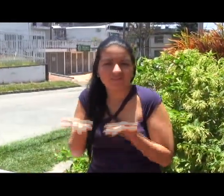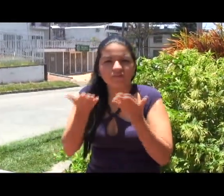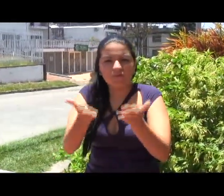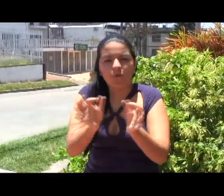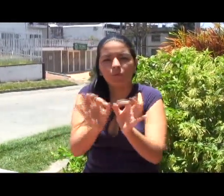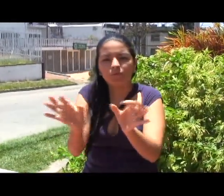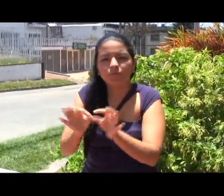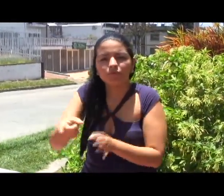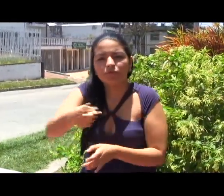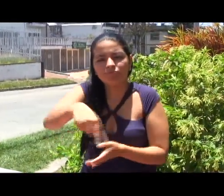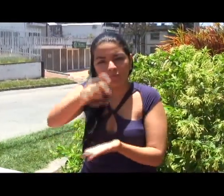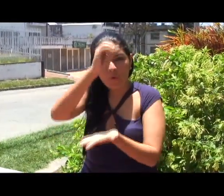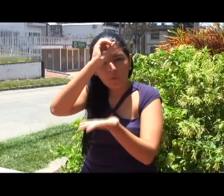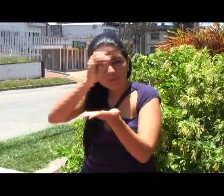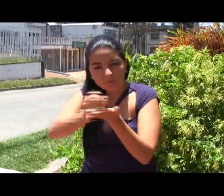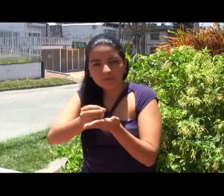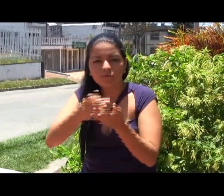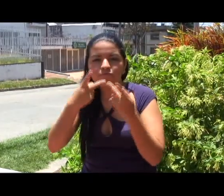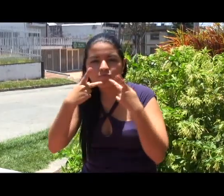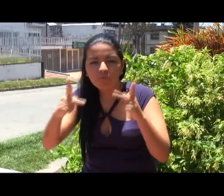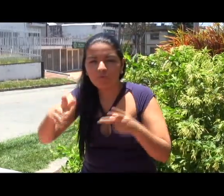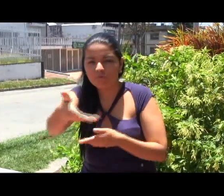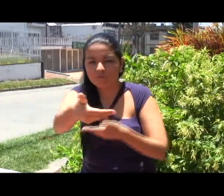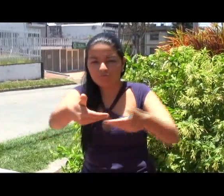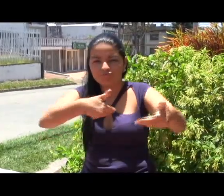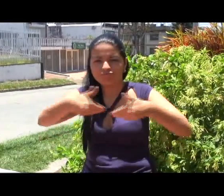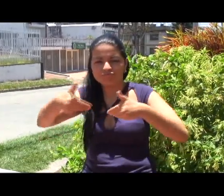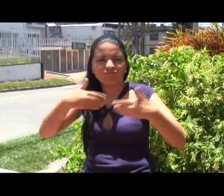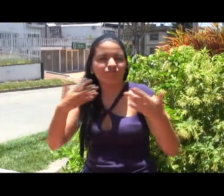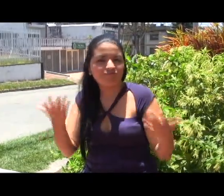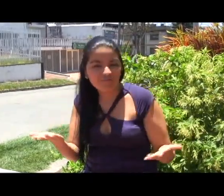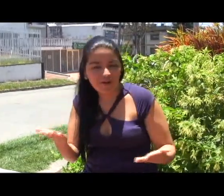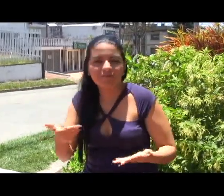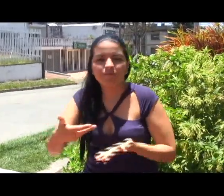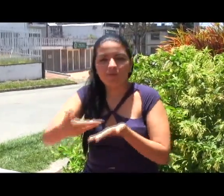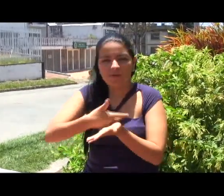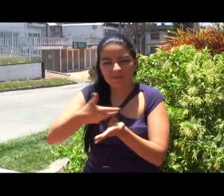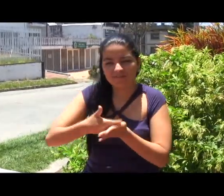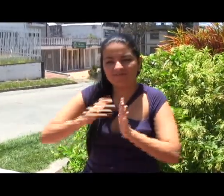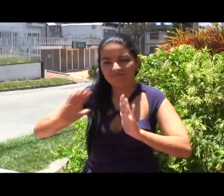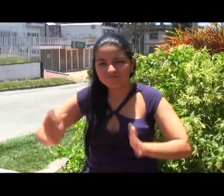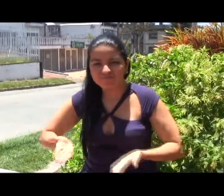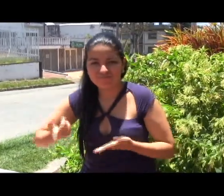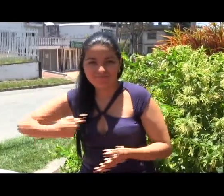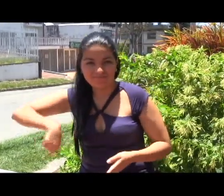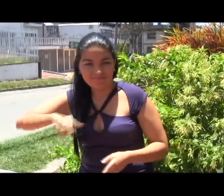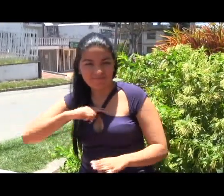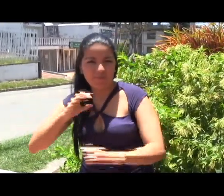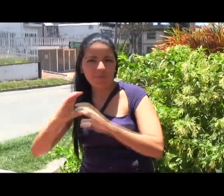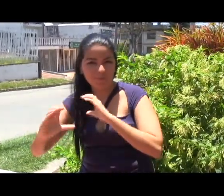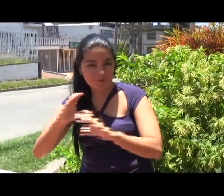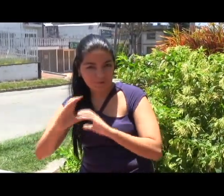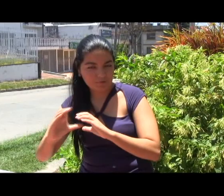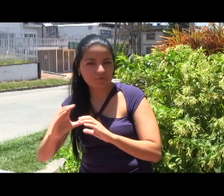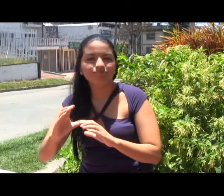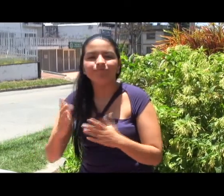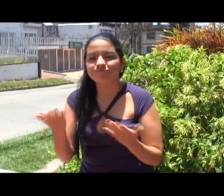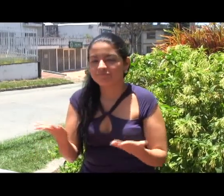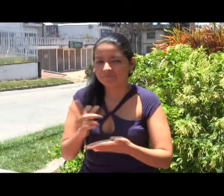Conectados por Signos brinda la oportunidad de escuchar sus opiniones, consejos o sugerencias mediante la cuenta de Twitter